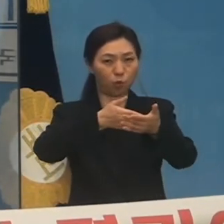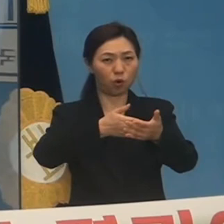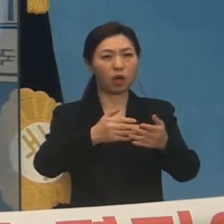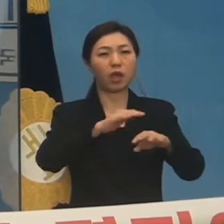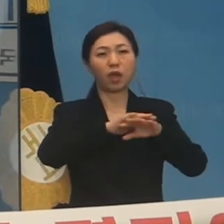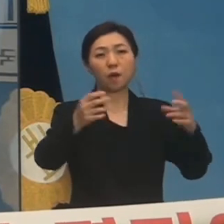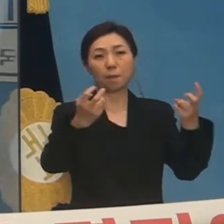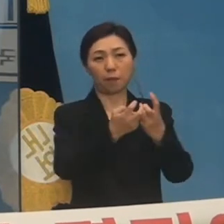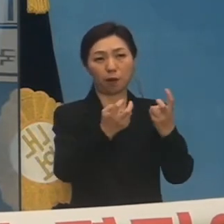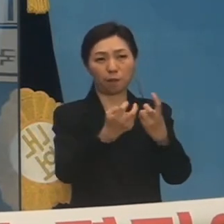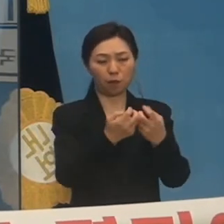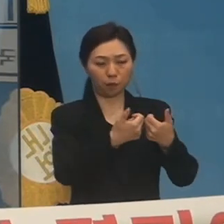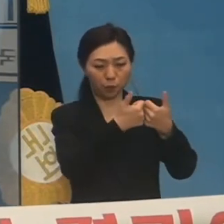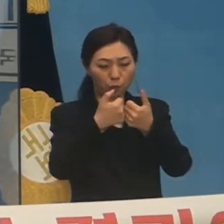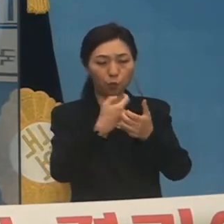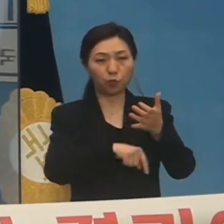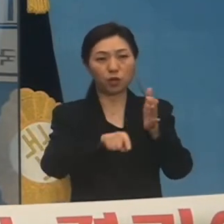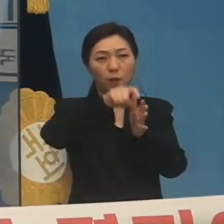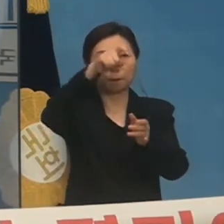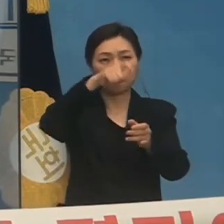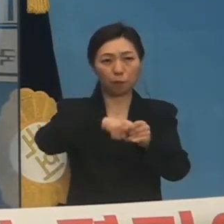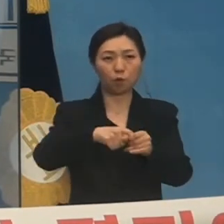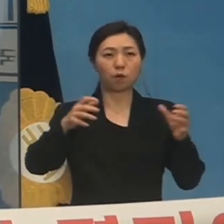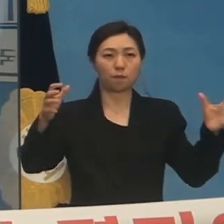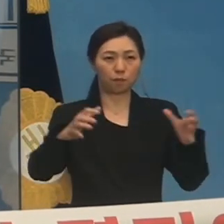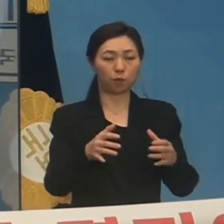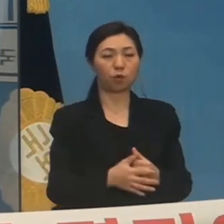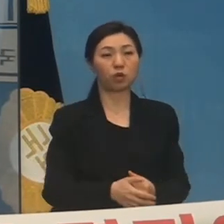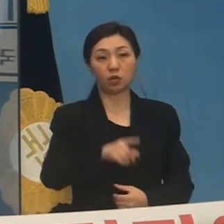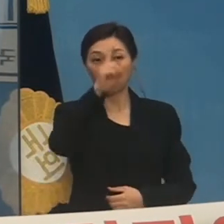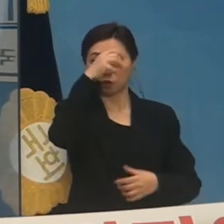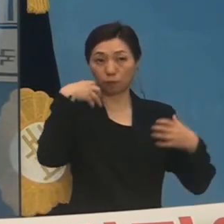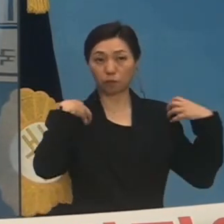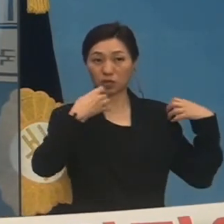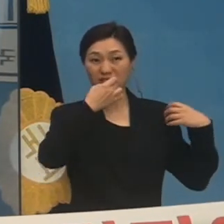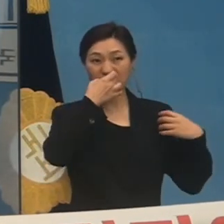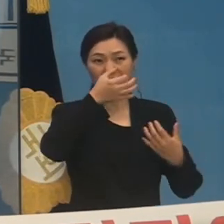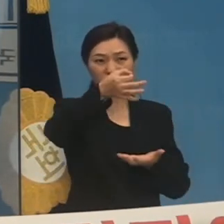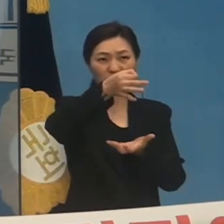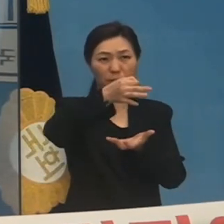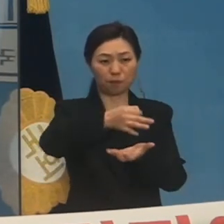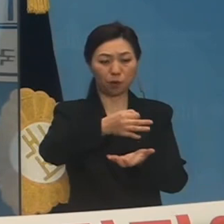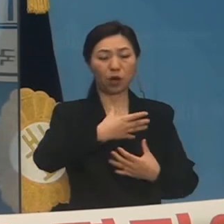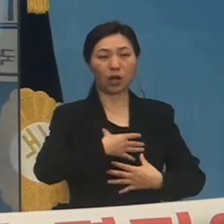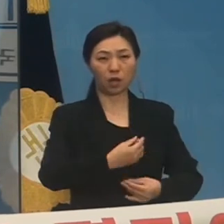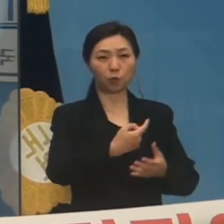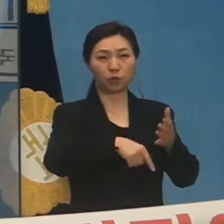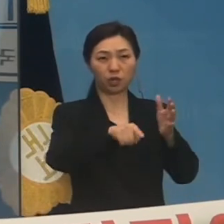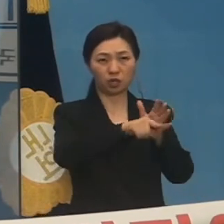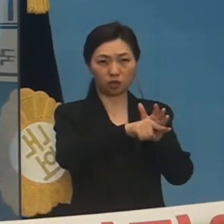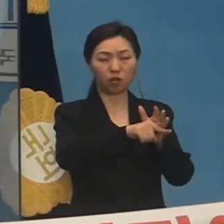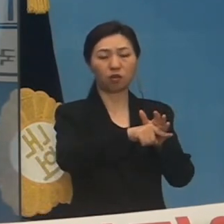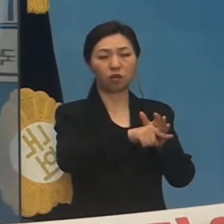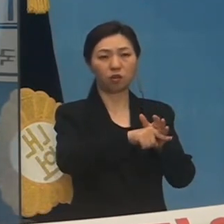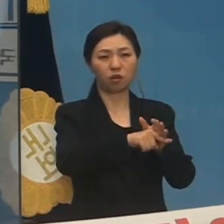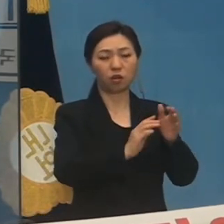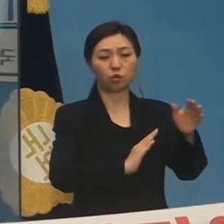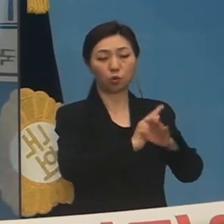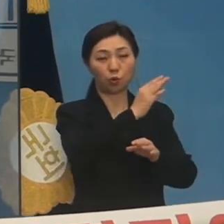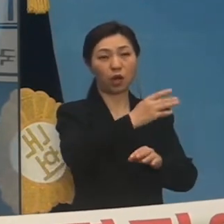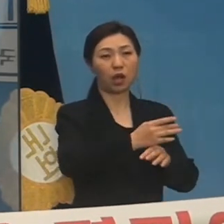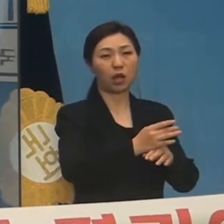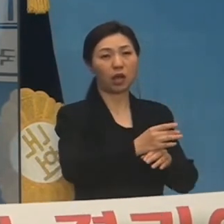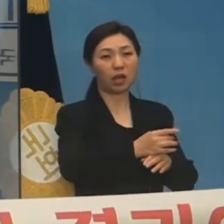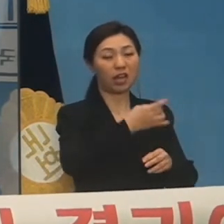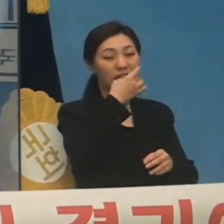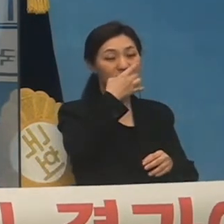모였습니다. 정부는 쌀값 안정을 위해 2021년산 쌀 초과 물량